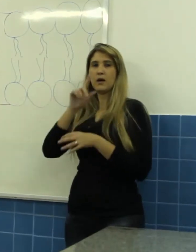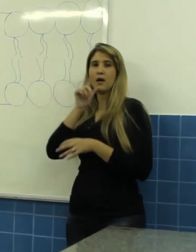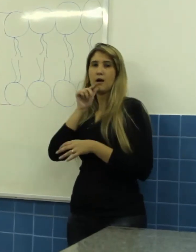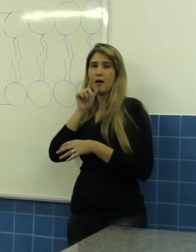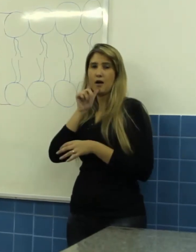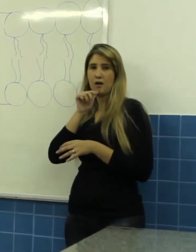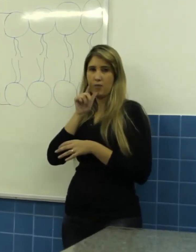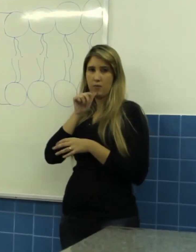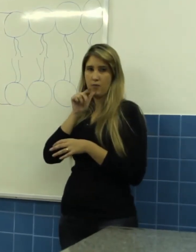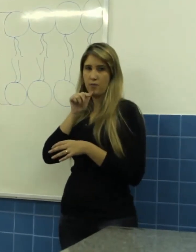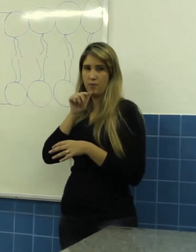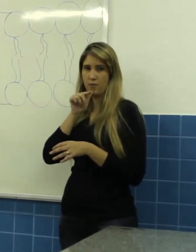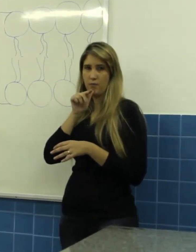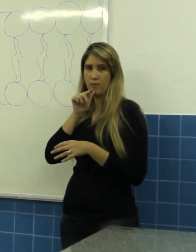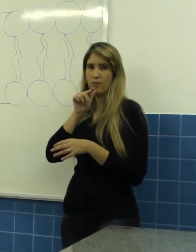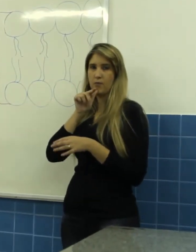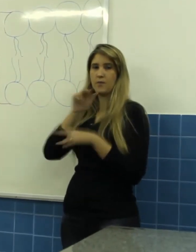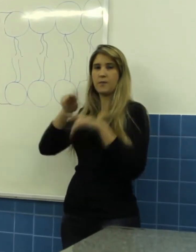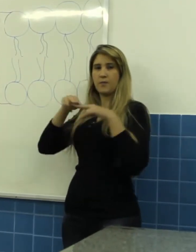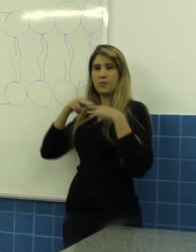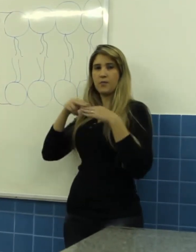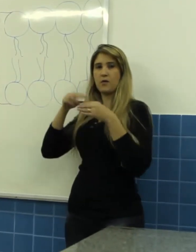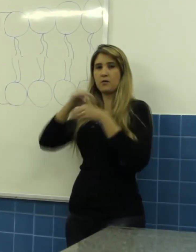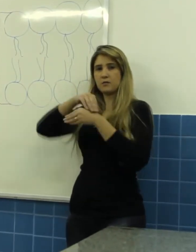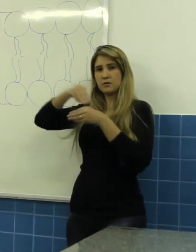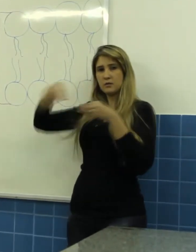água ao longo da membrana plasmática.